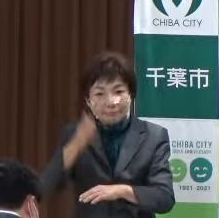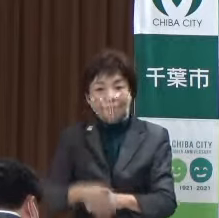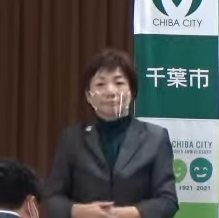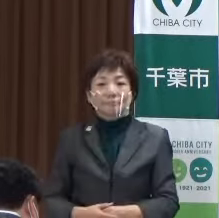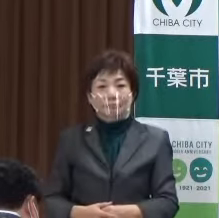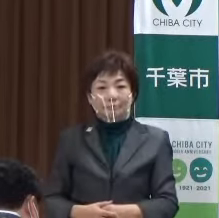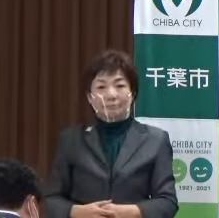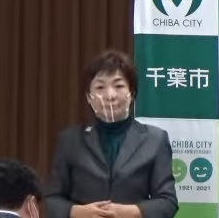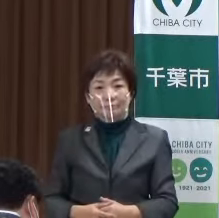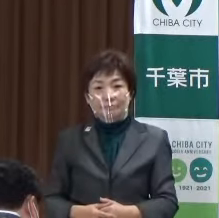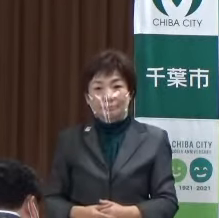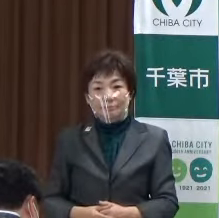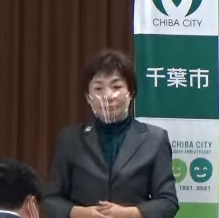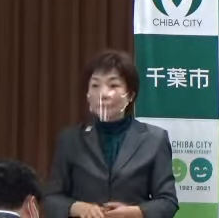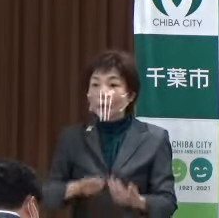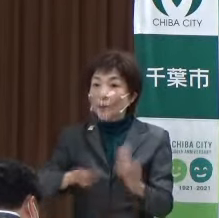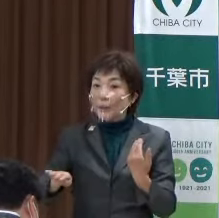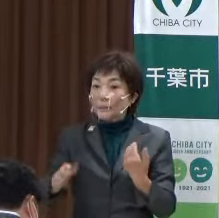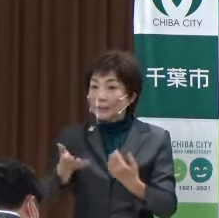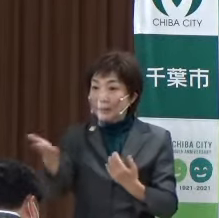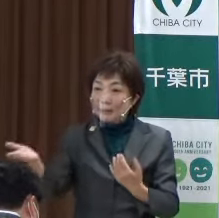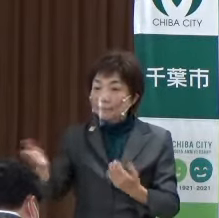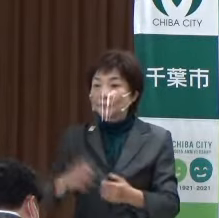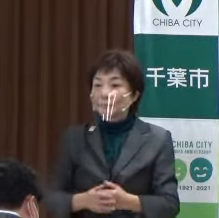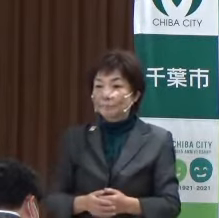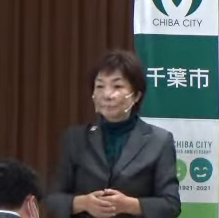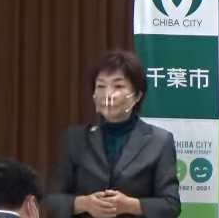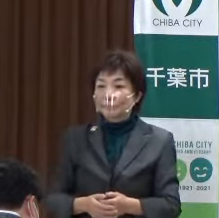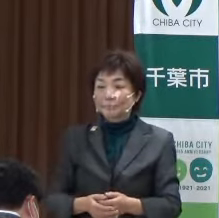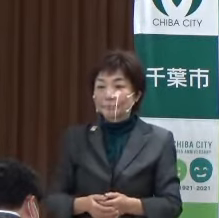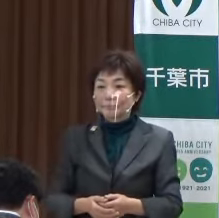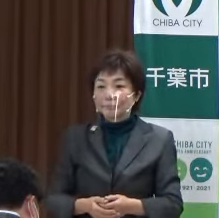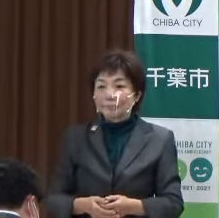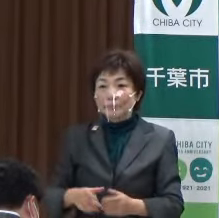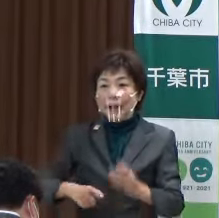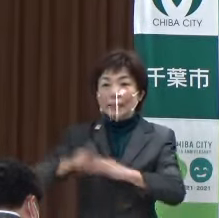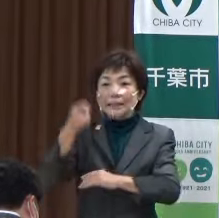ございます。以上です。 他に質問はいかがでしょうか。